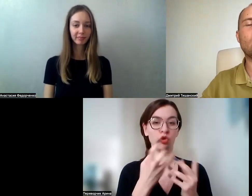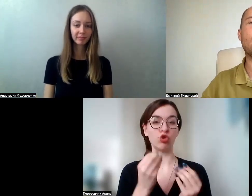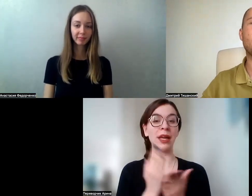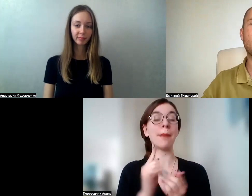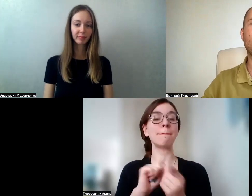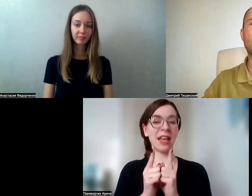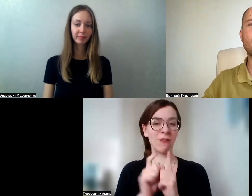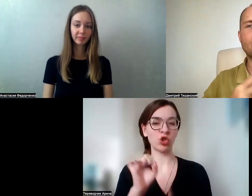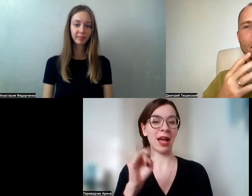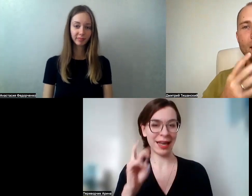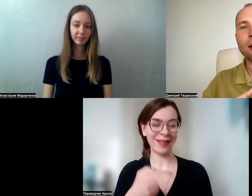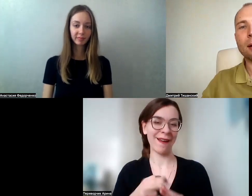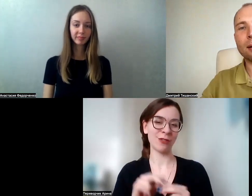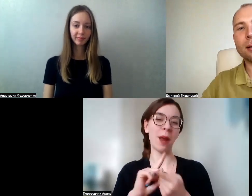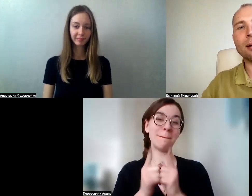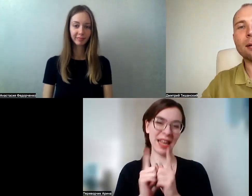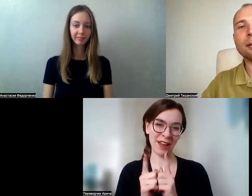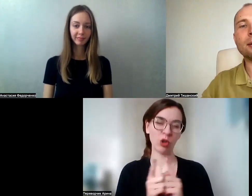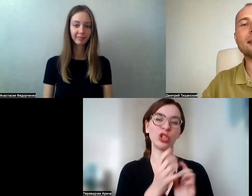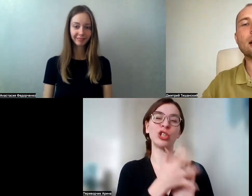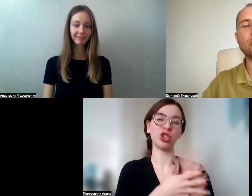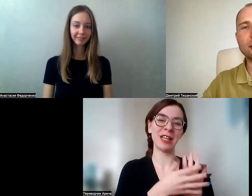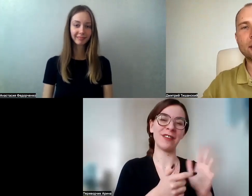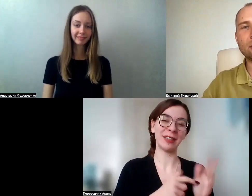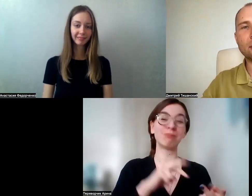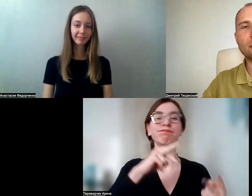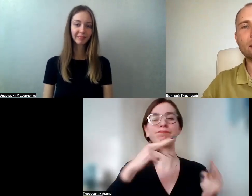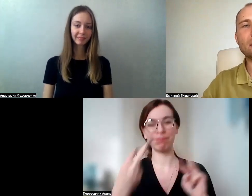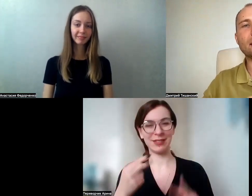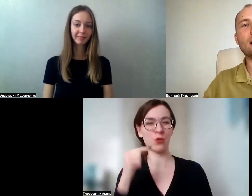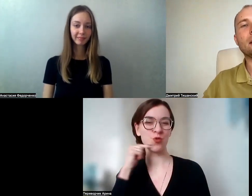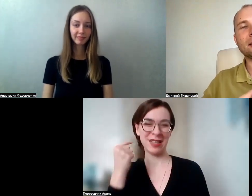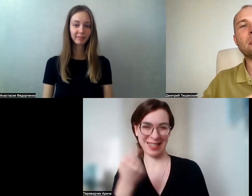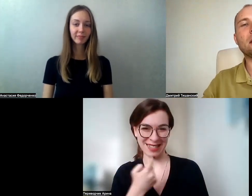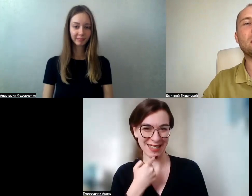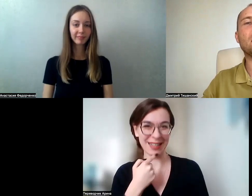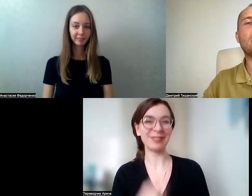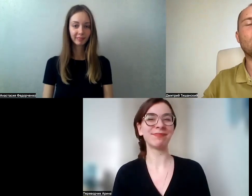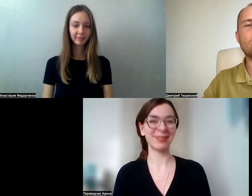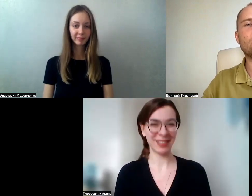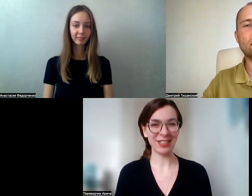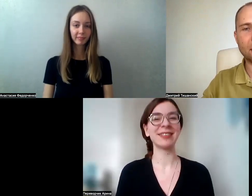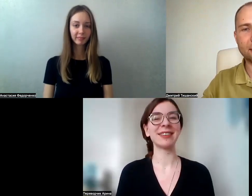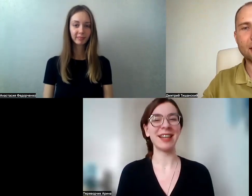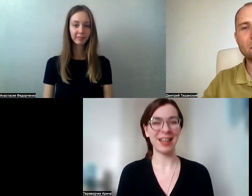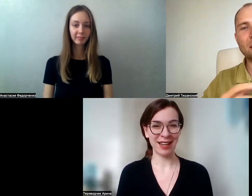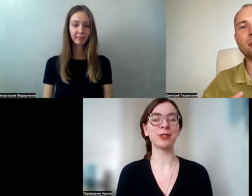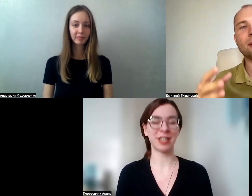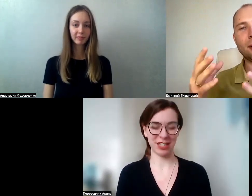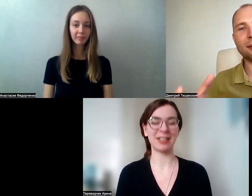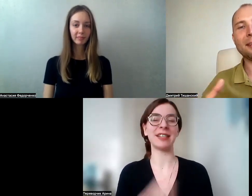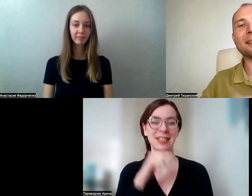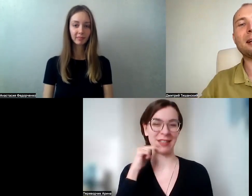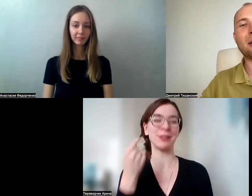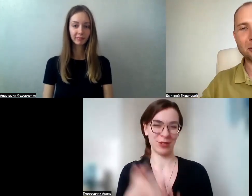Арина, которая переводит с языка жестов, наверное, это, если я правильно понимаю, это русский жестовый язык.